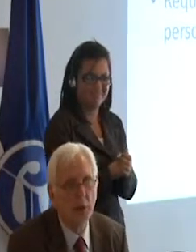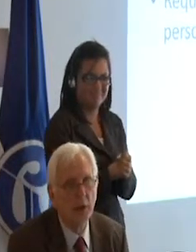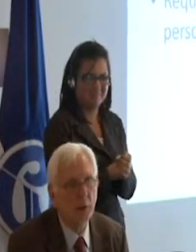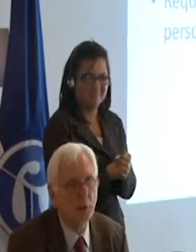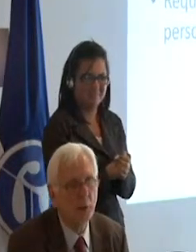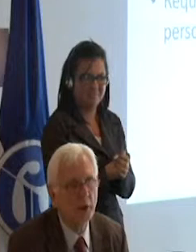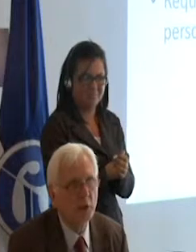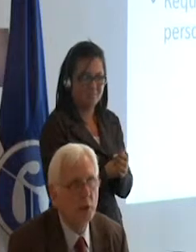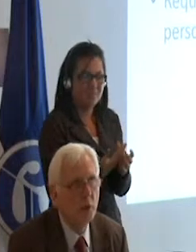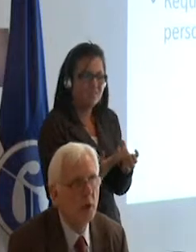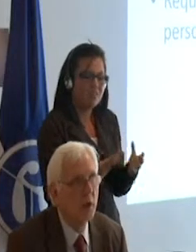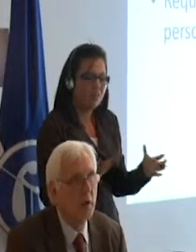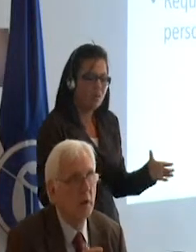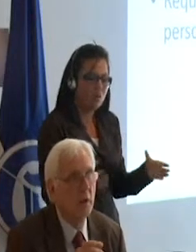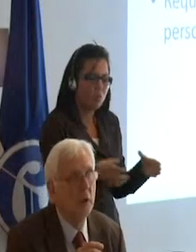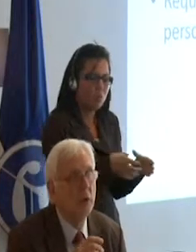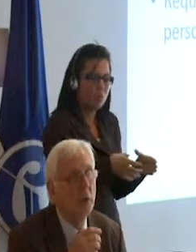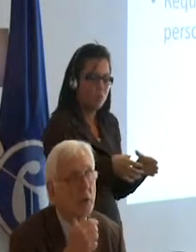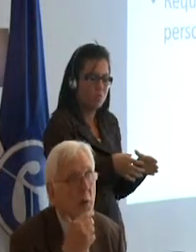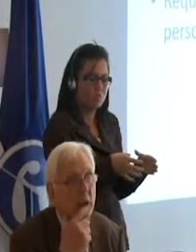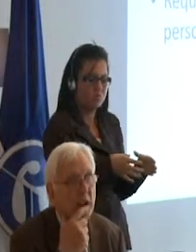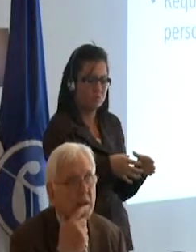Constituir un pequeño grupo